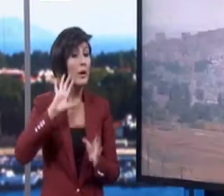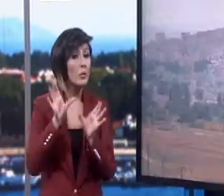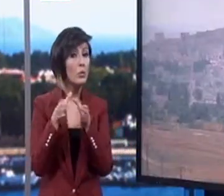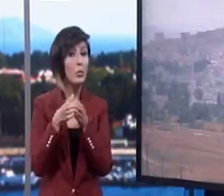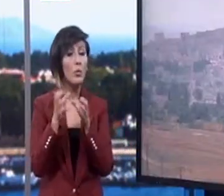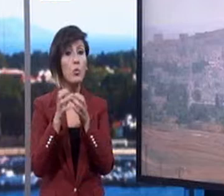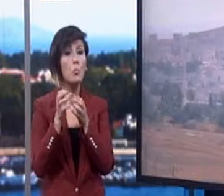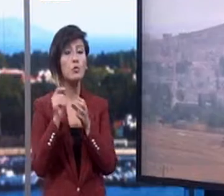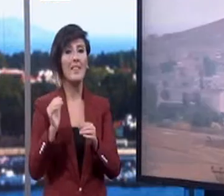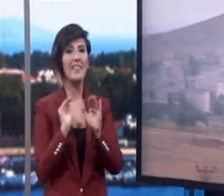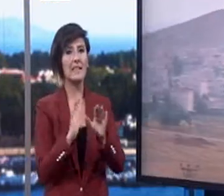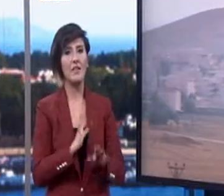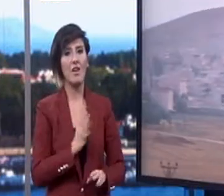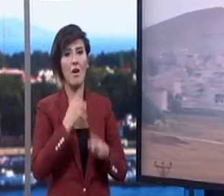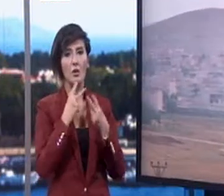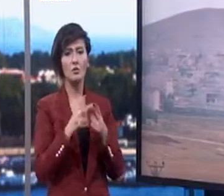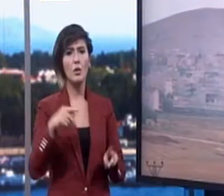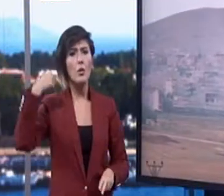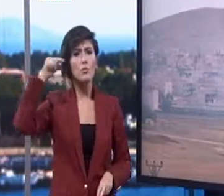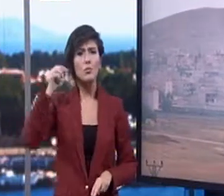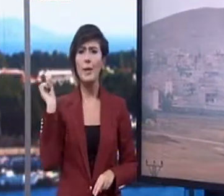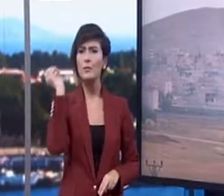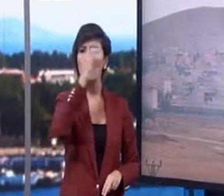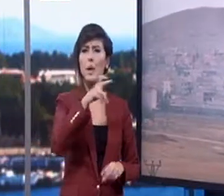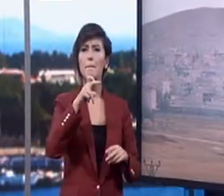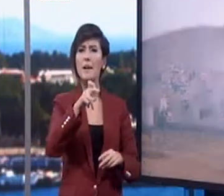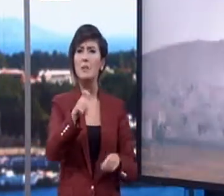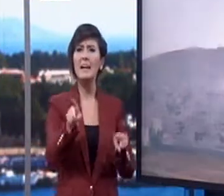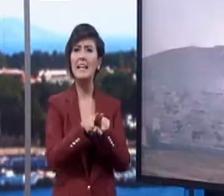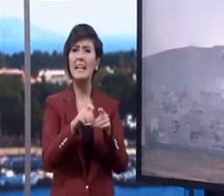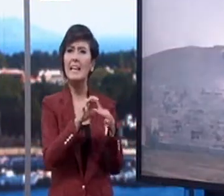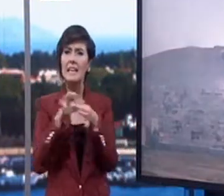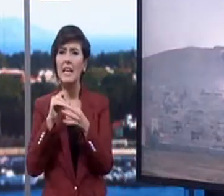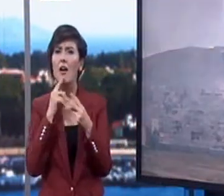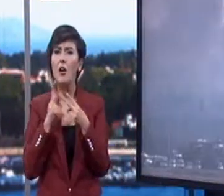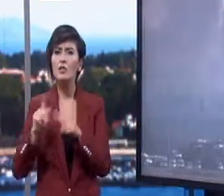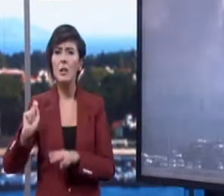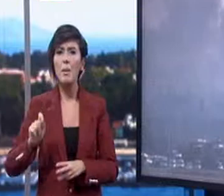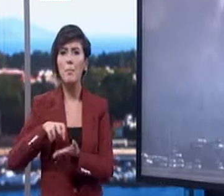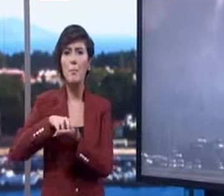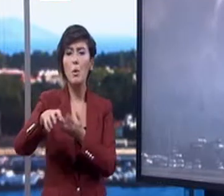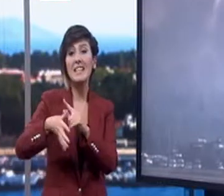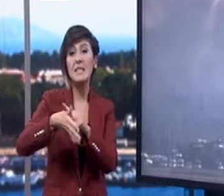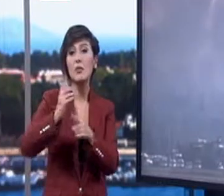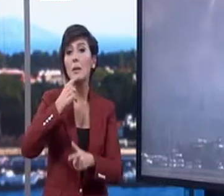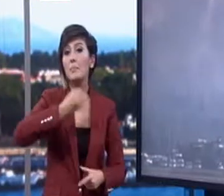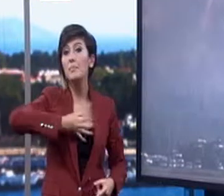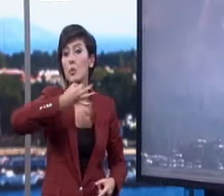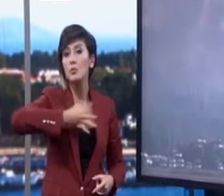desteği sağlayacağını açıkladı. Suriye'ye gönderilecek peşmergelerle ilgili açıklamalarda bulunan bölgesel yönetimin sözcüsü, temel